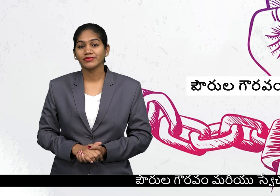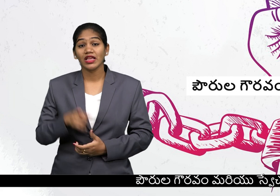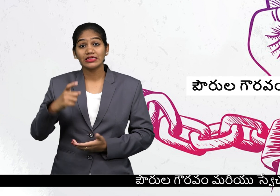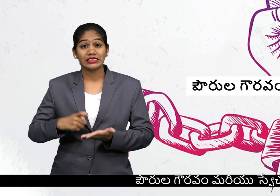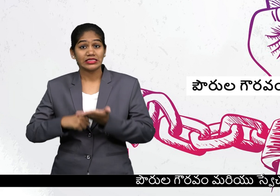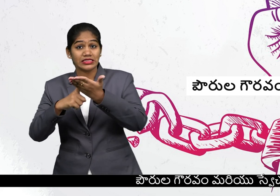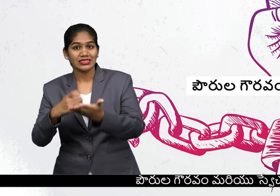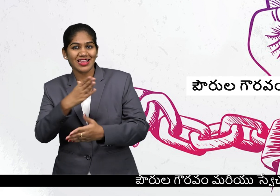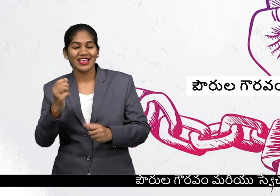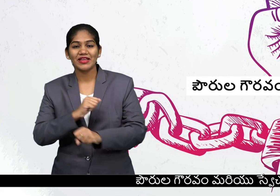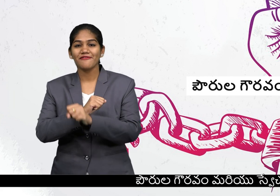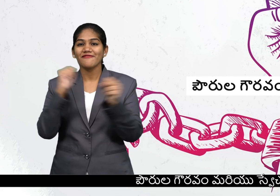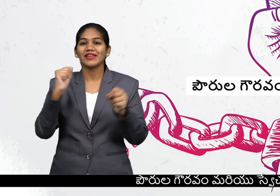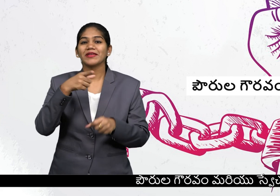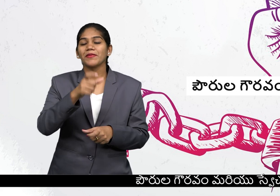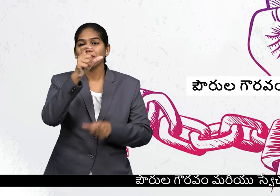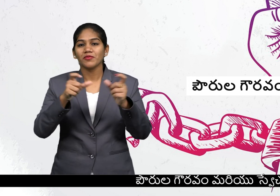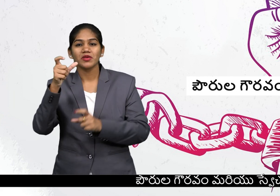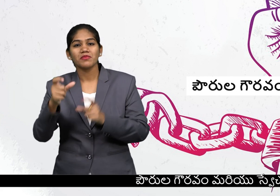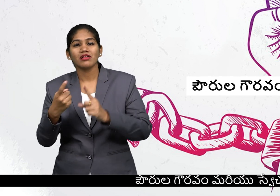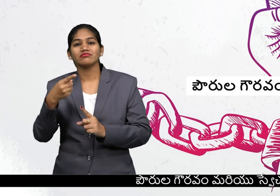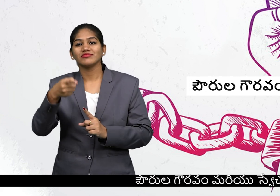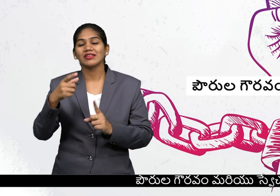పౌరుల గౌరవం మరియు స్వేచ్ఛ.